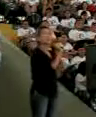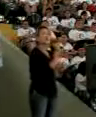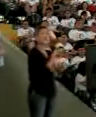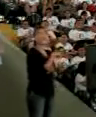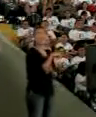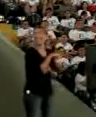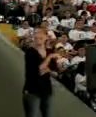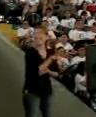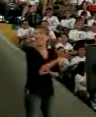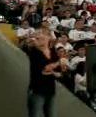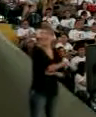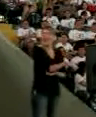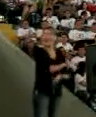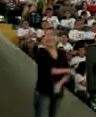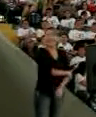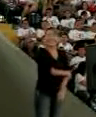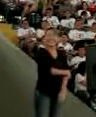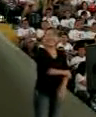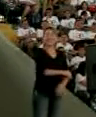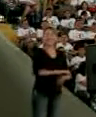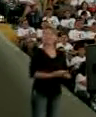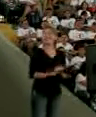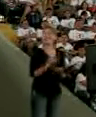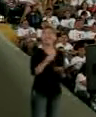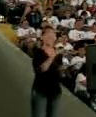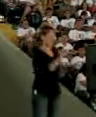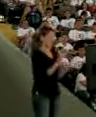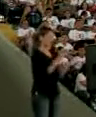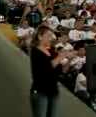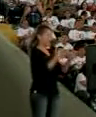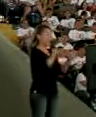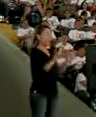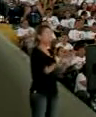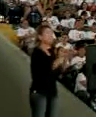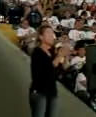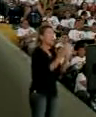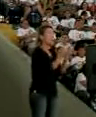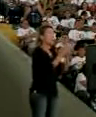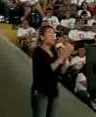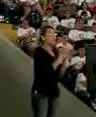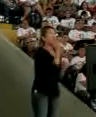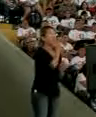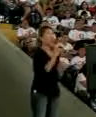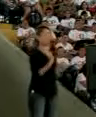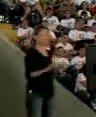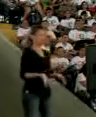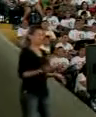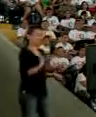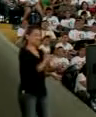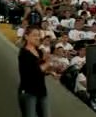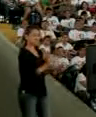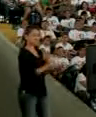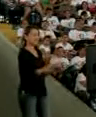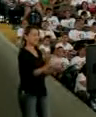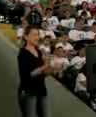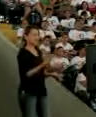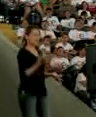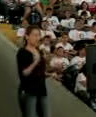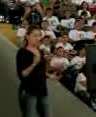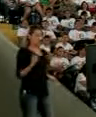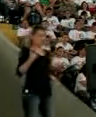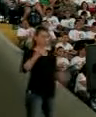estou aprendendo com ela, vai. Para as províncias pobres, essa história de autonomia foi